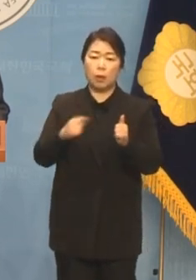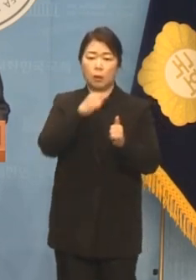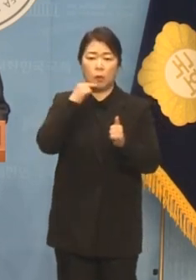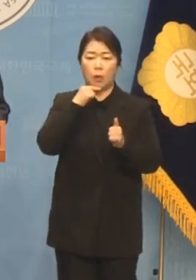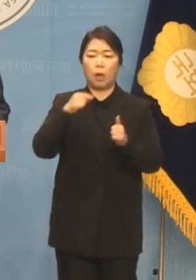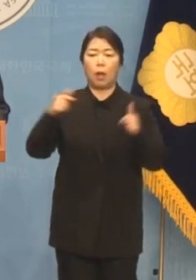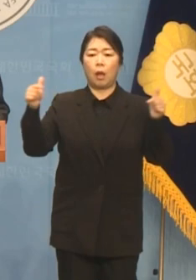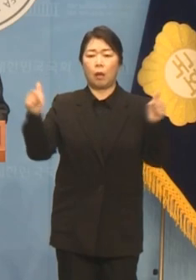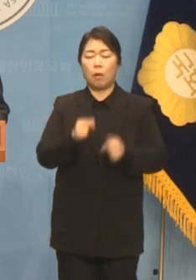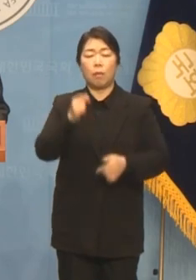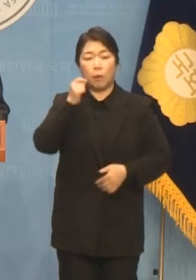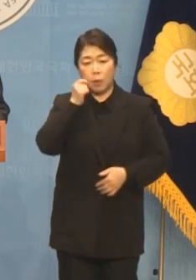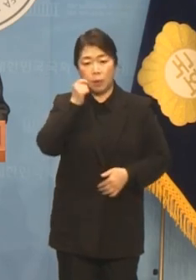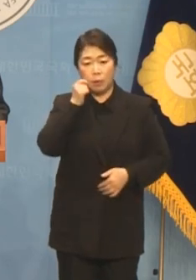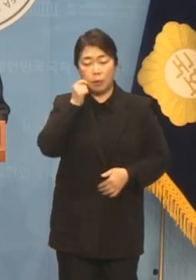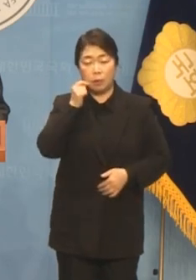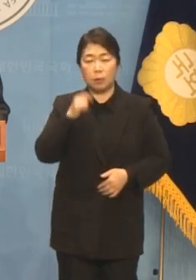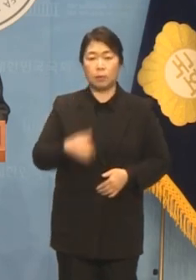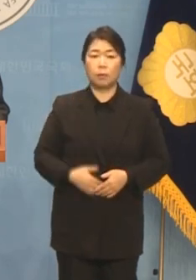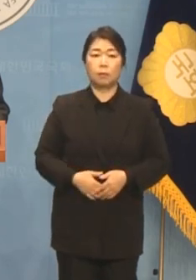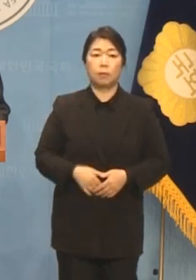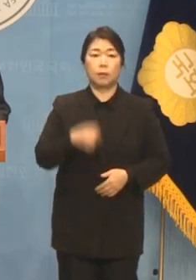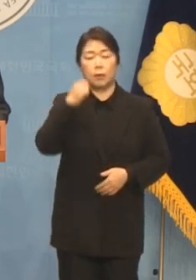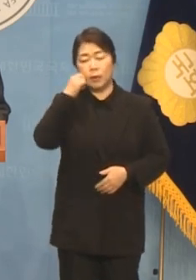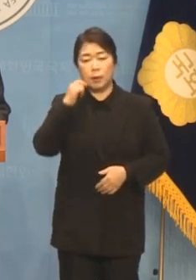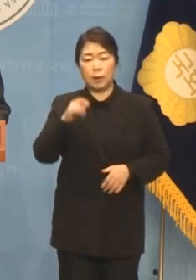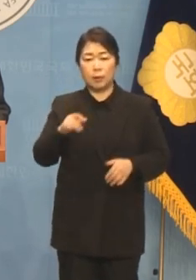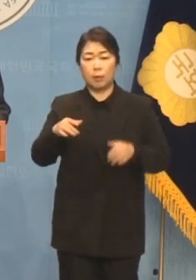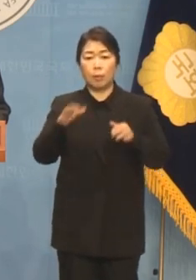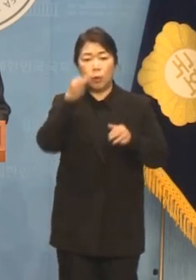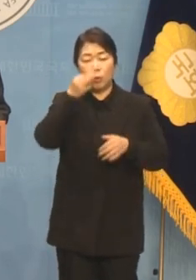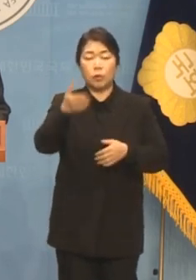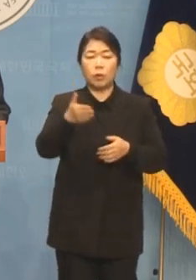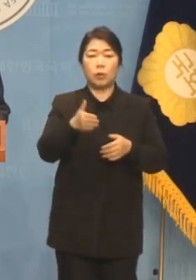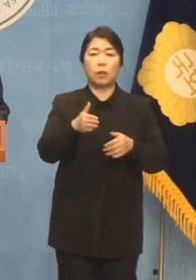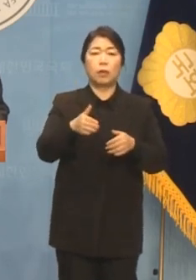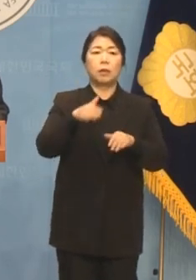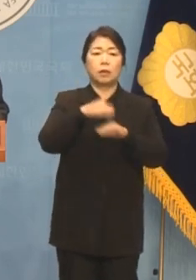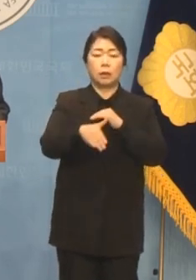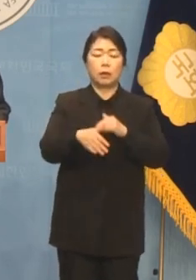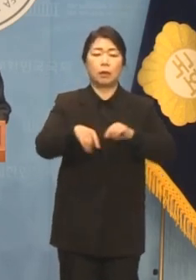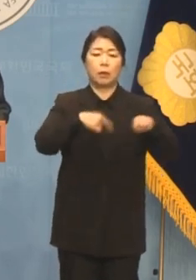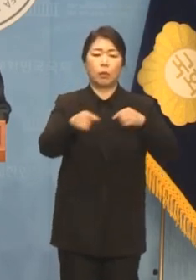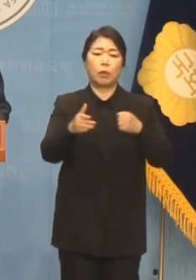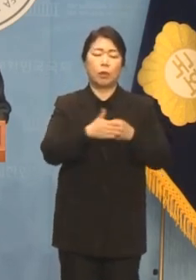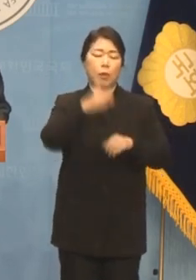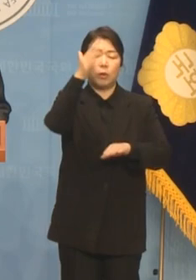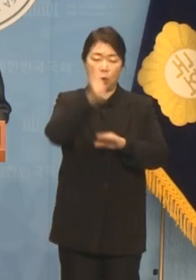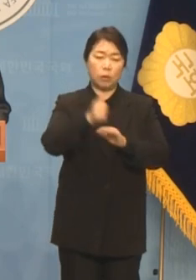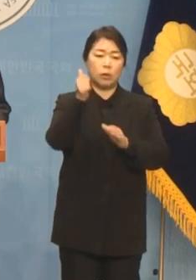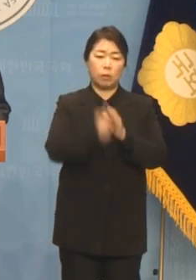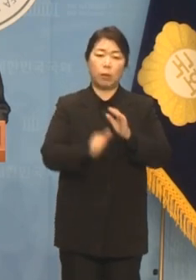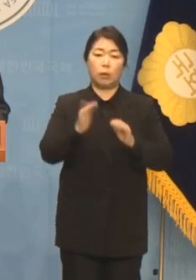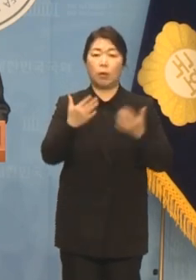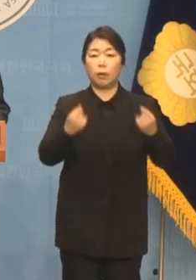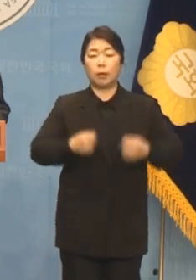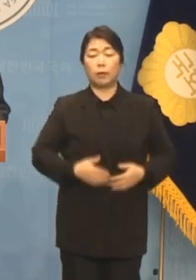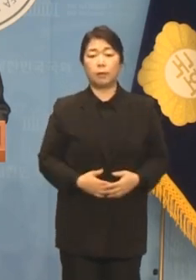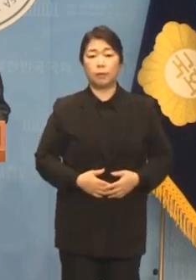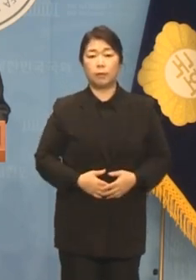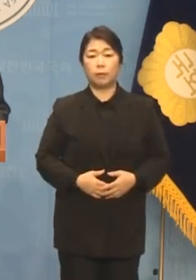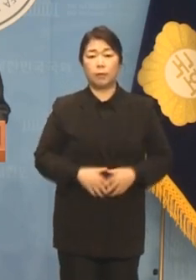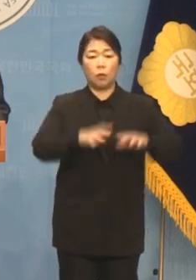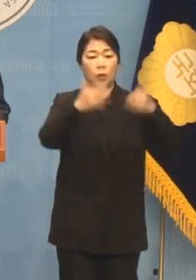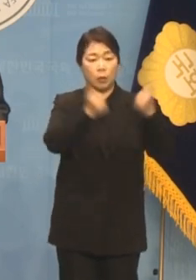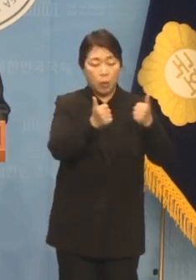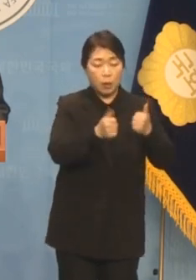일시적 인기영합적 정책으로서 실패로 돌아갈 것이 자명합니다 도대체 국회의원들이나